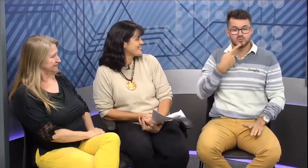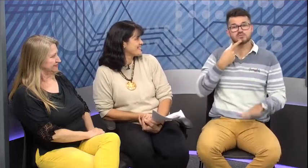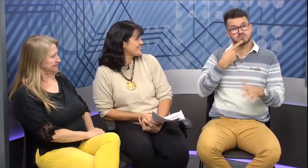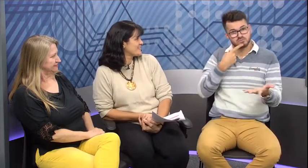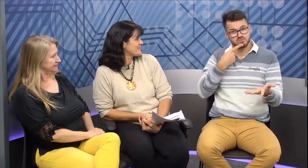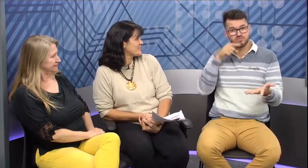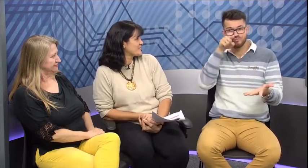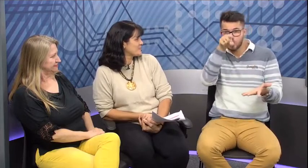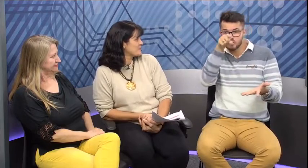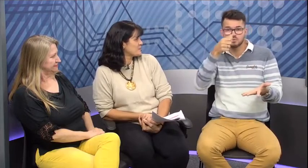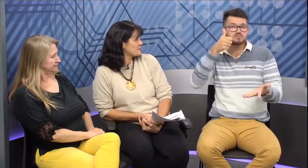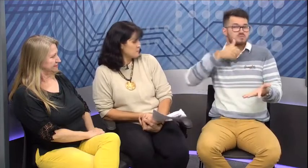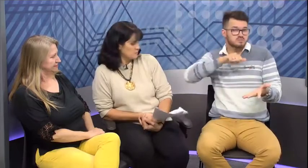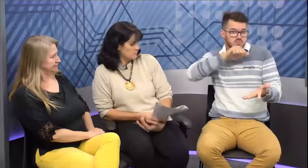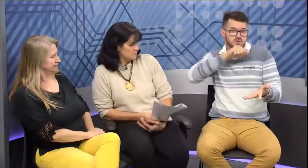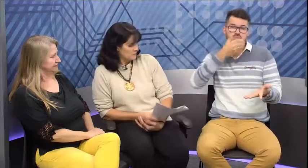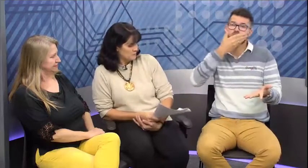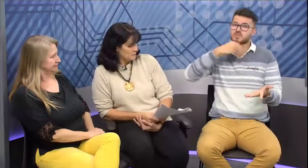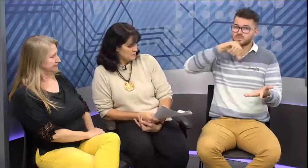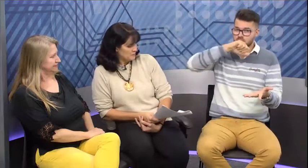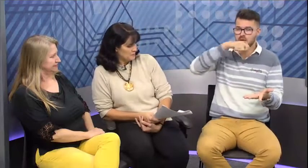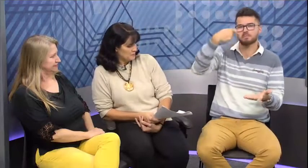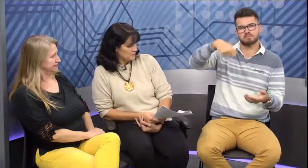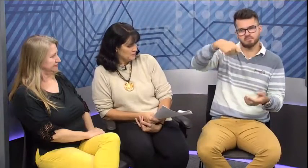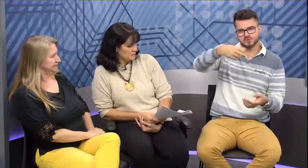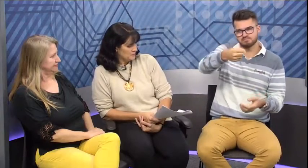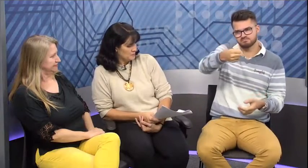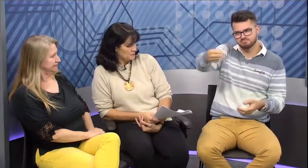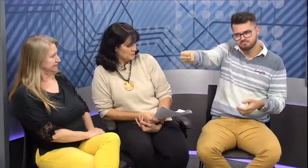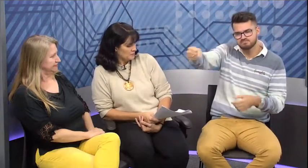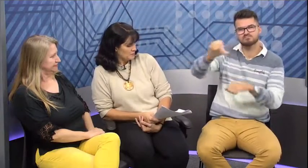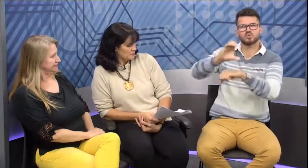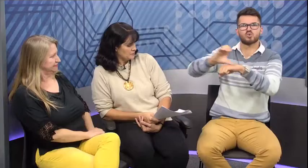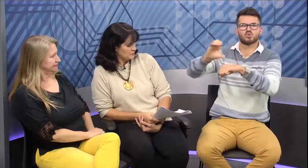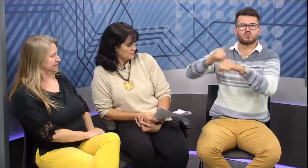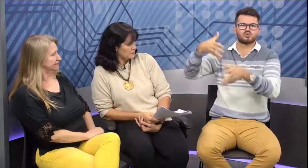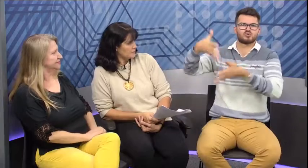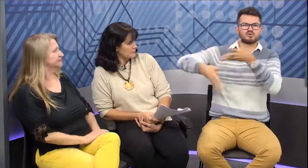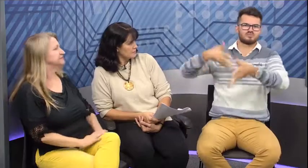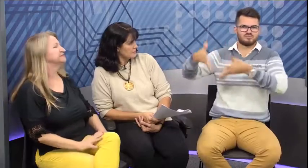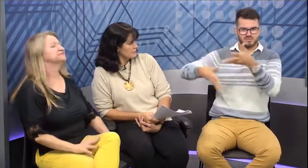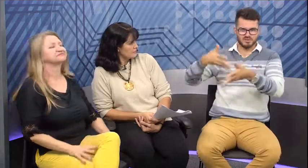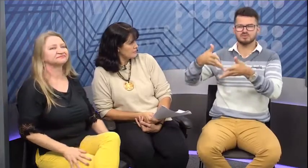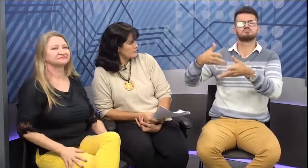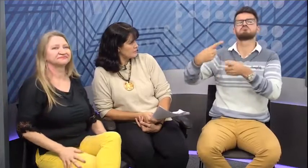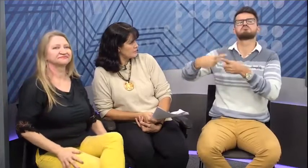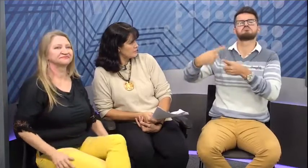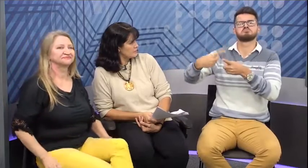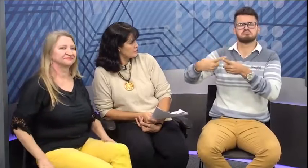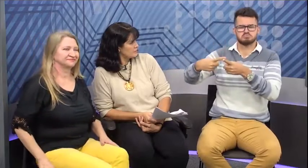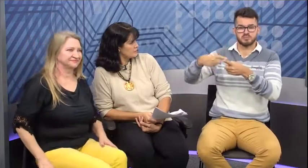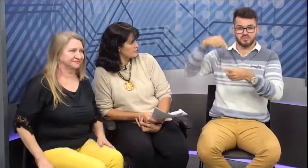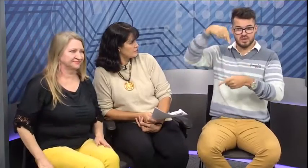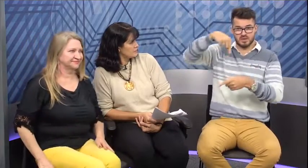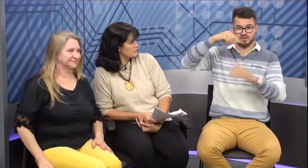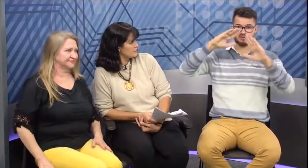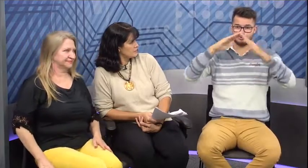primeira língua, porque ele é surdo, né, e aí os seus pais, vocês como pais, precisam também aprender a Libras,